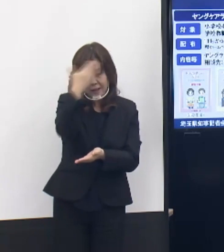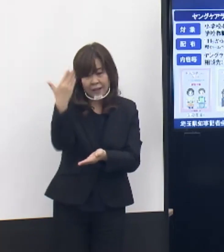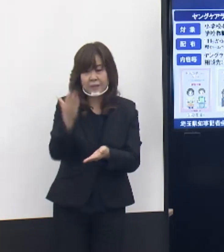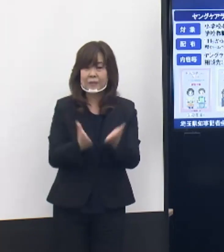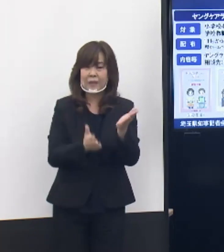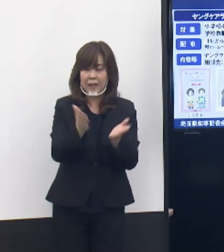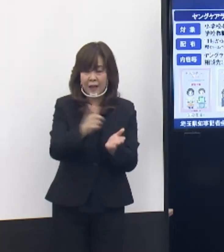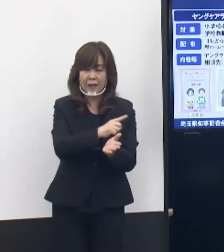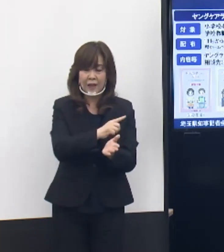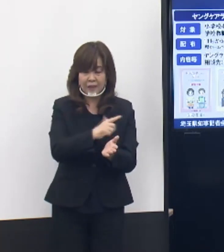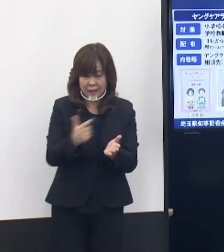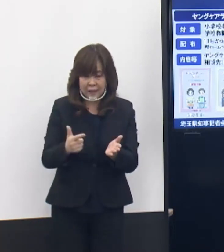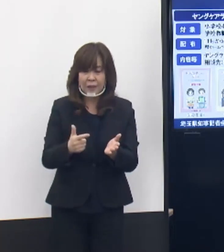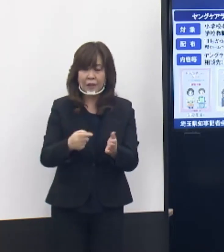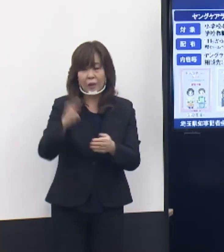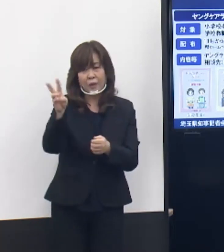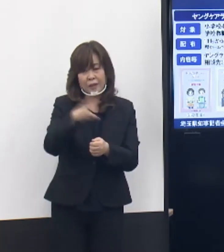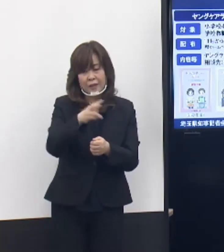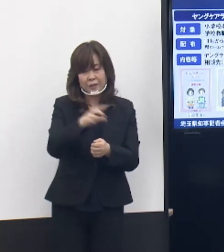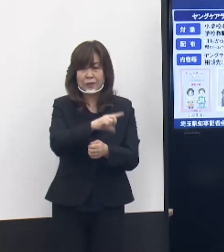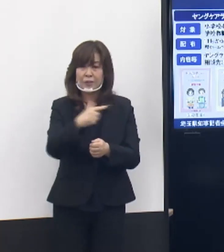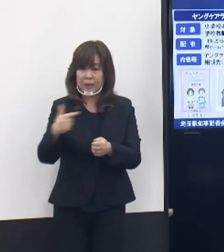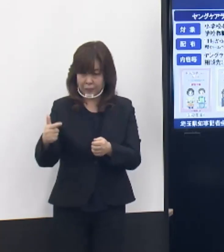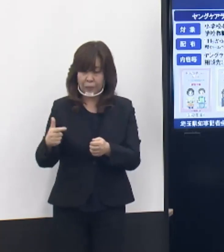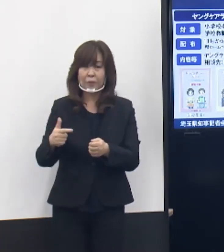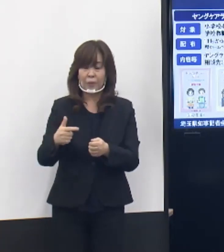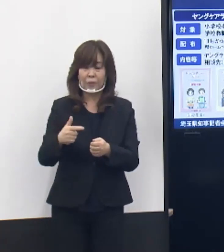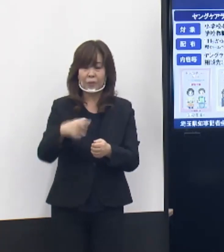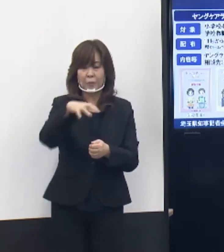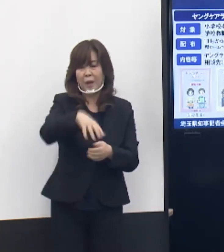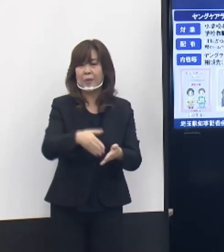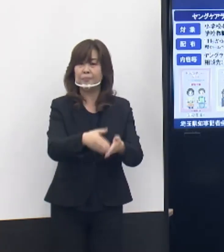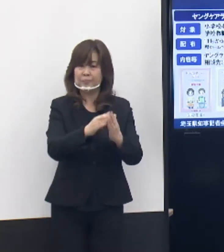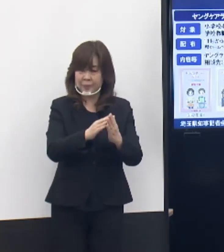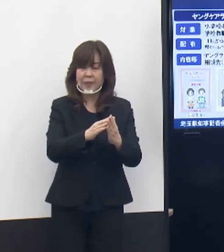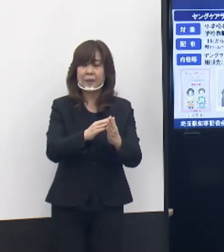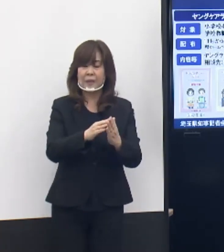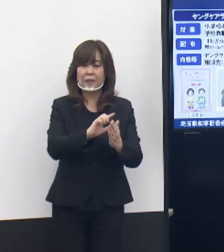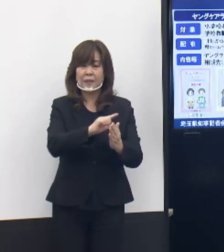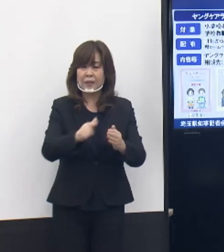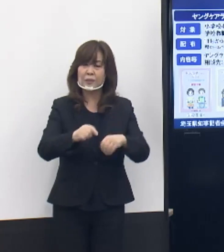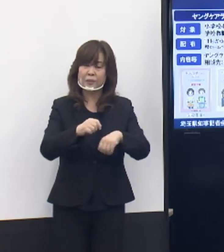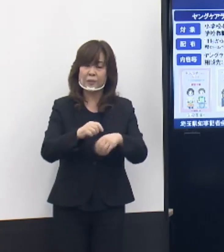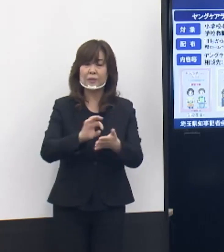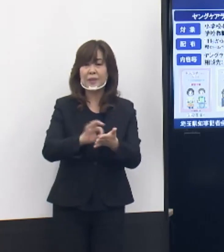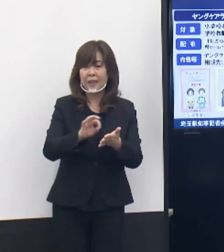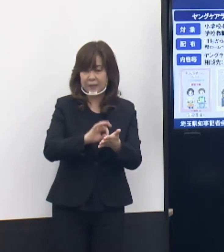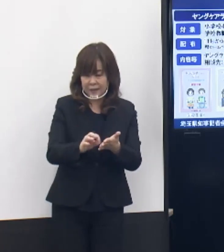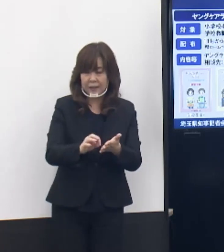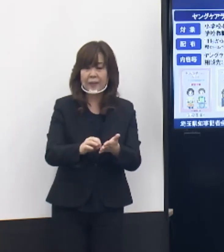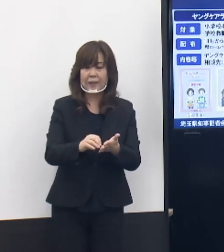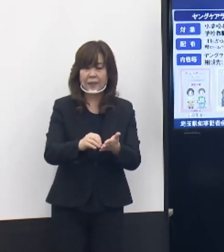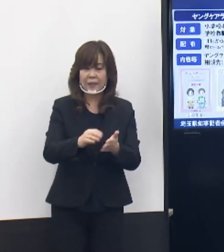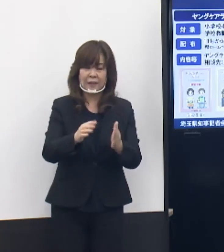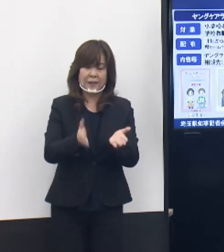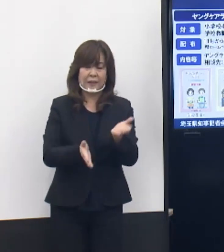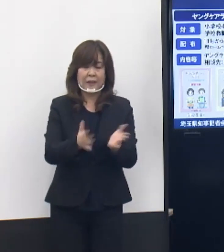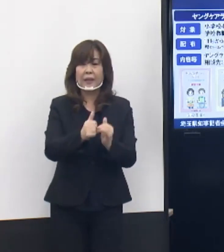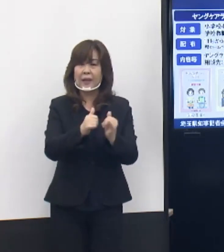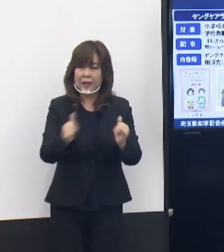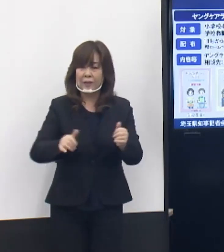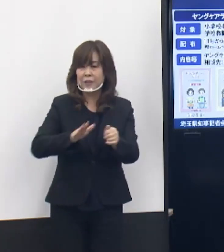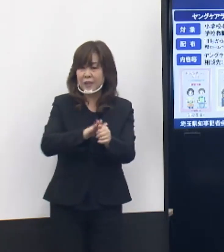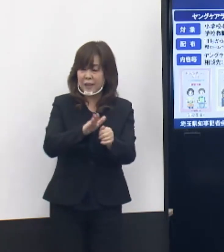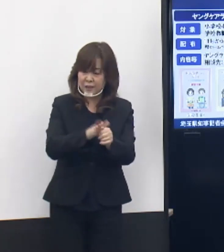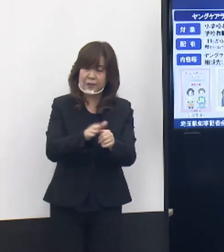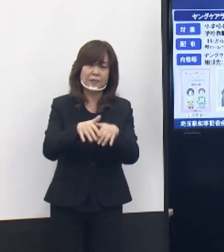研修などの場を通じて、引き続きケアラー対策というかですね、ケアラーを支援する対策ですね、こういったものが